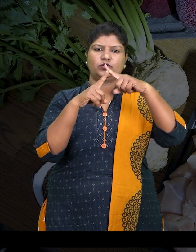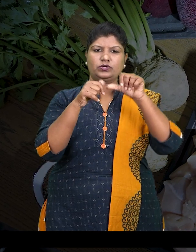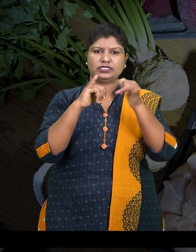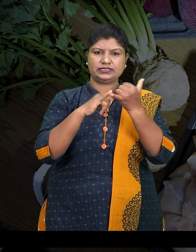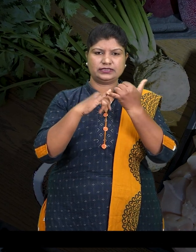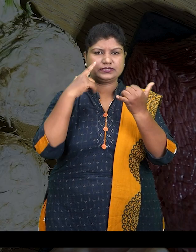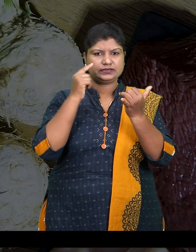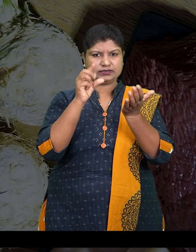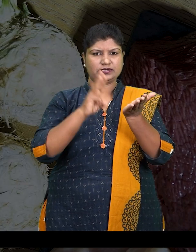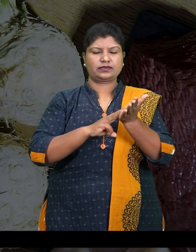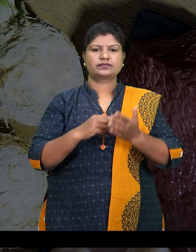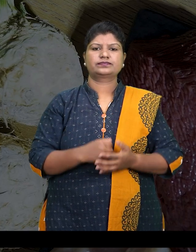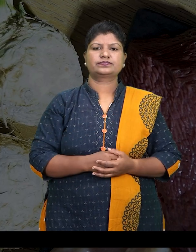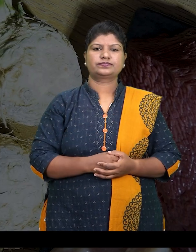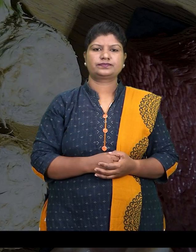पोटेशियम एक खनिज है